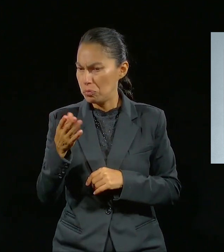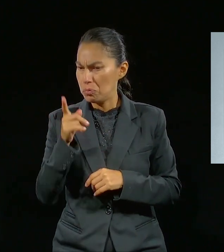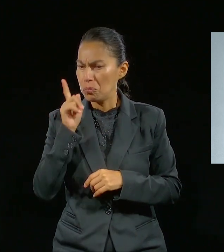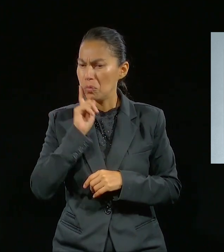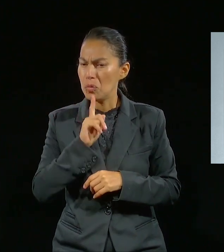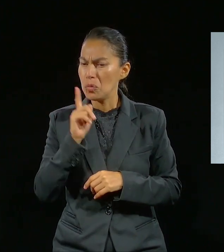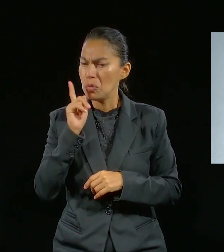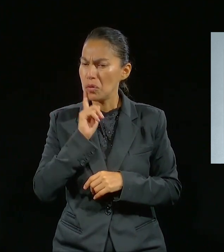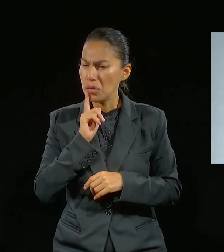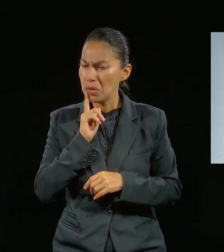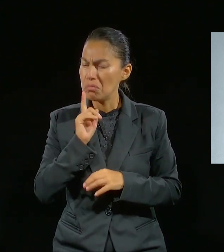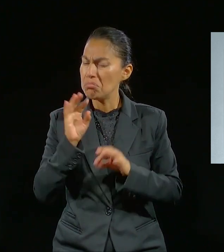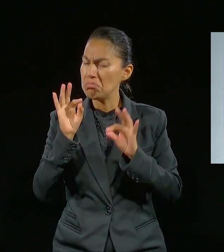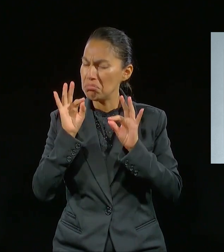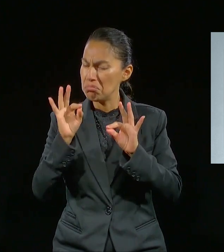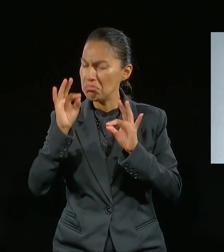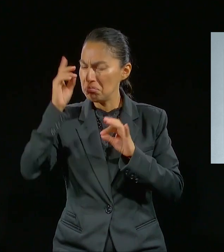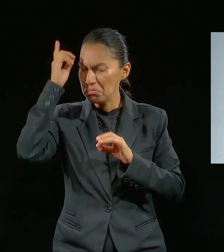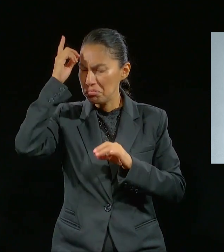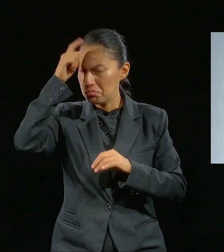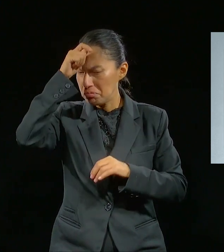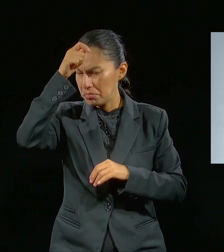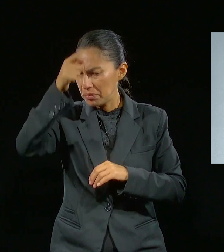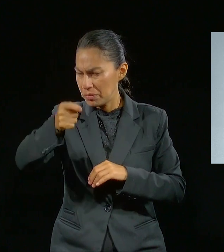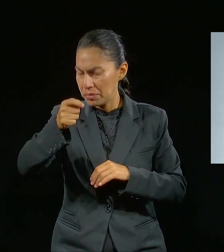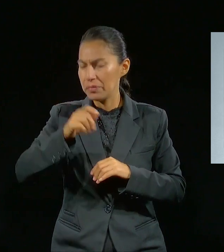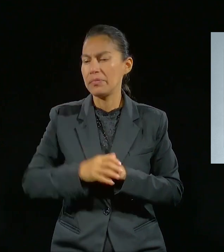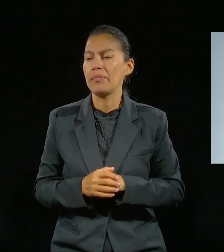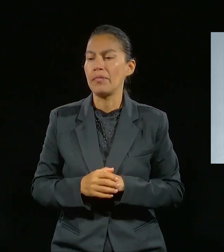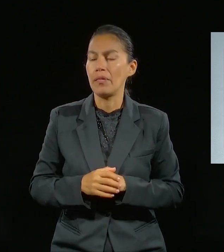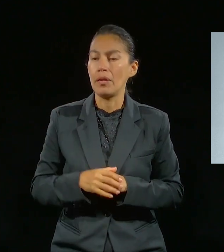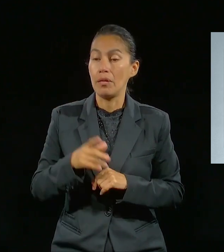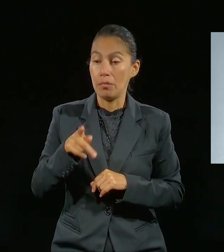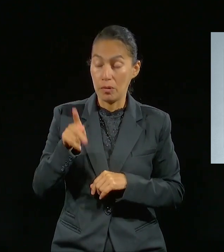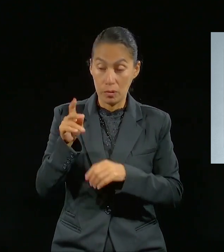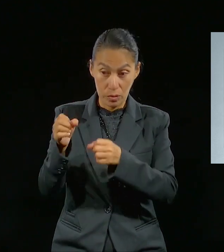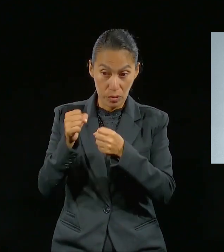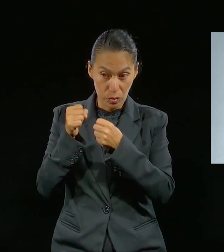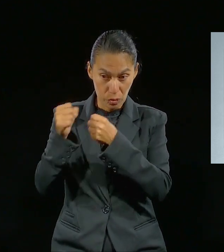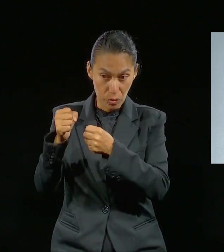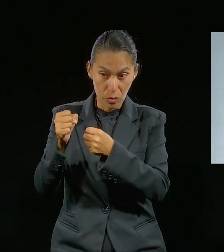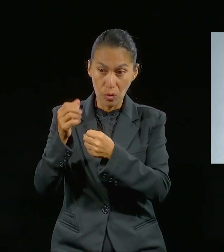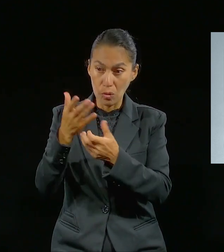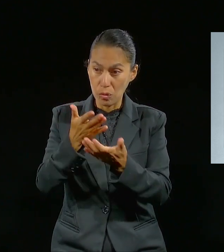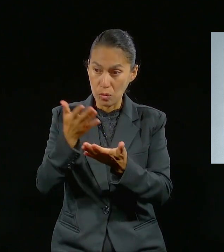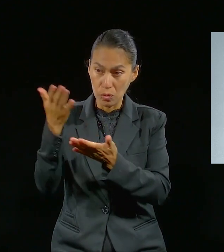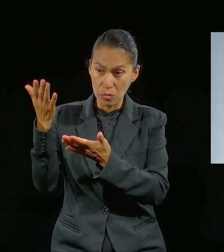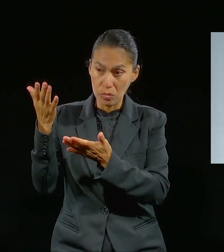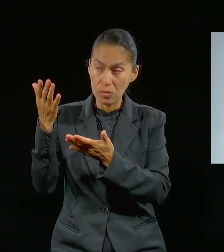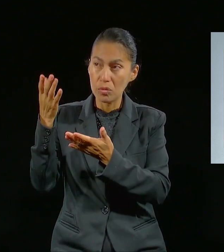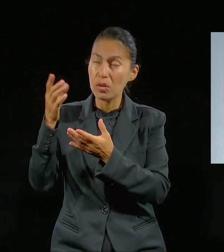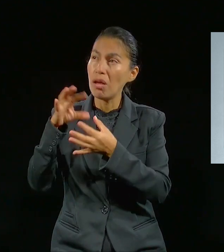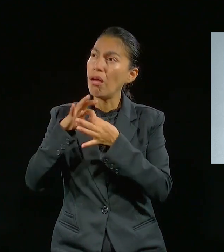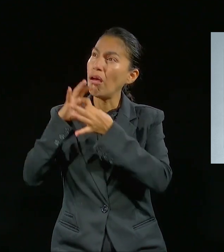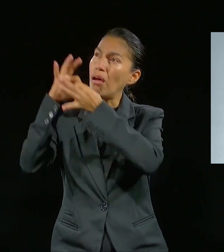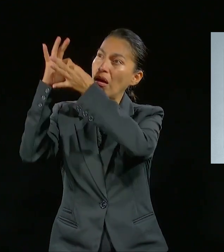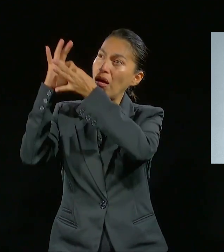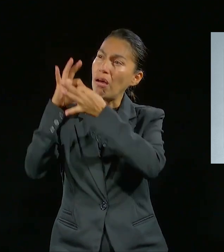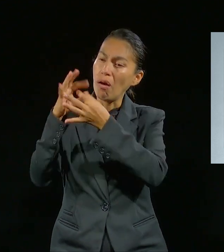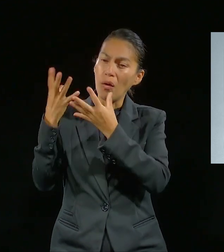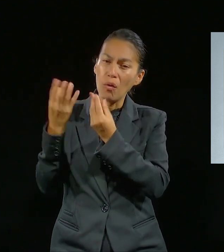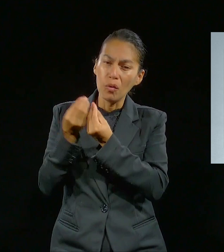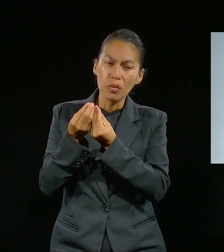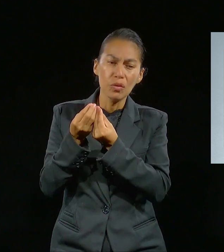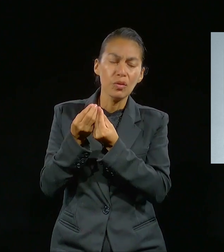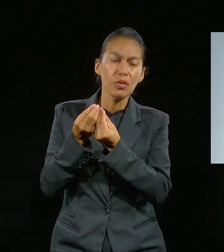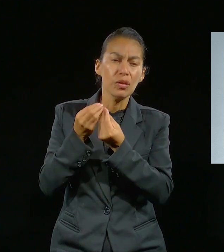mujer muy afortunada, pero sin duda alguna, usted colaboró con Dios en